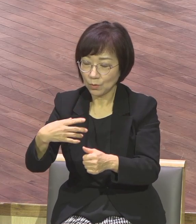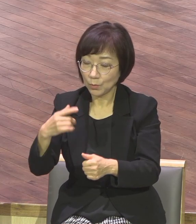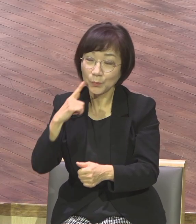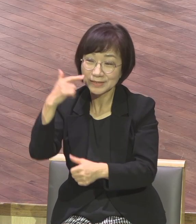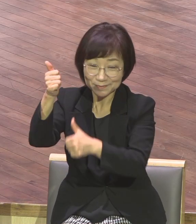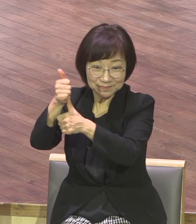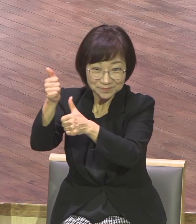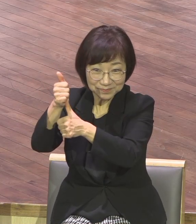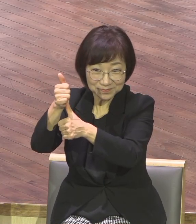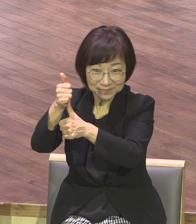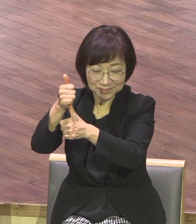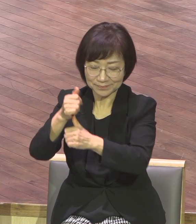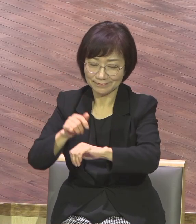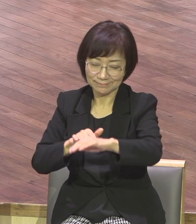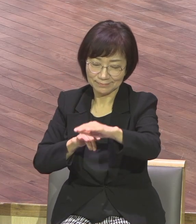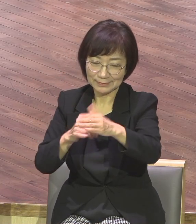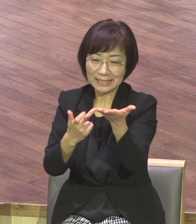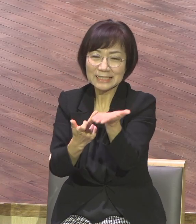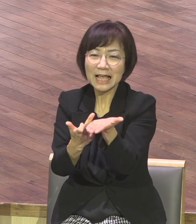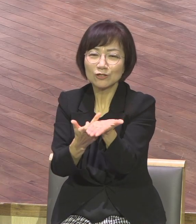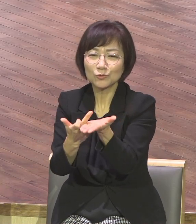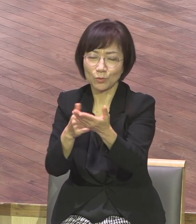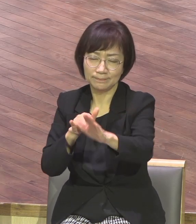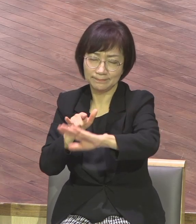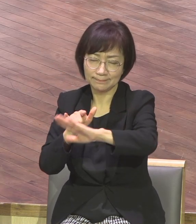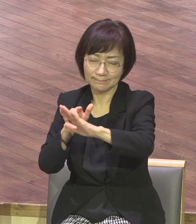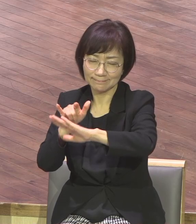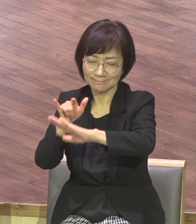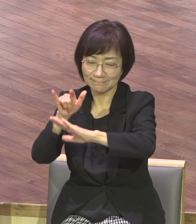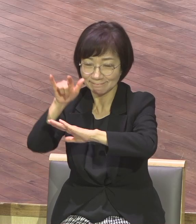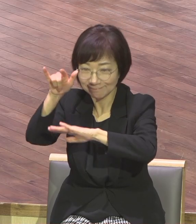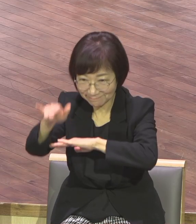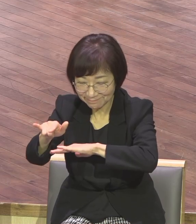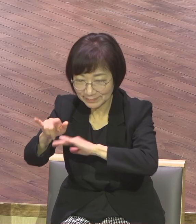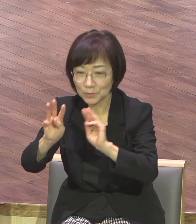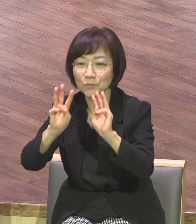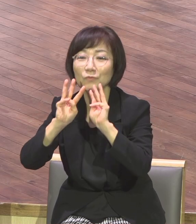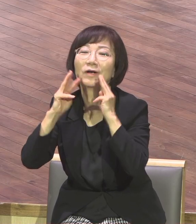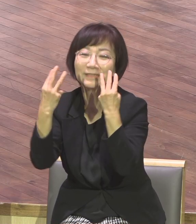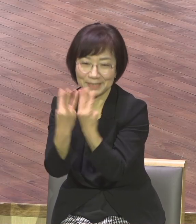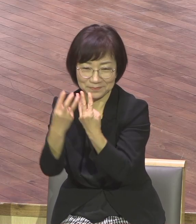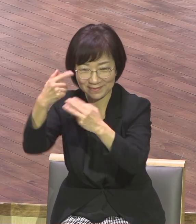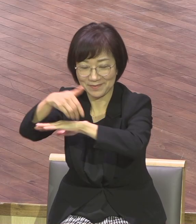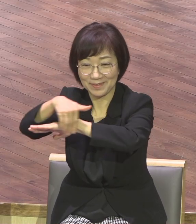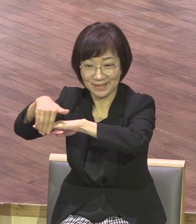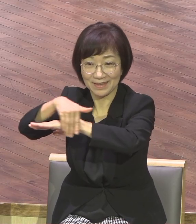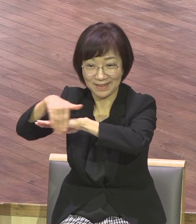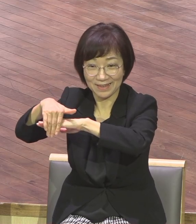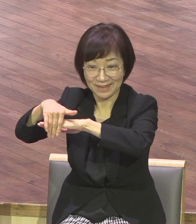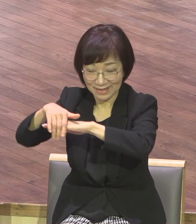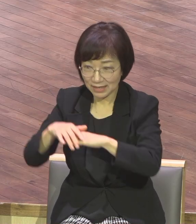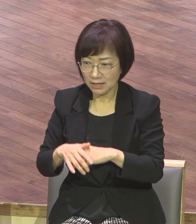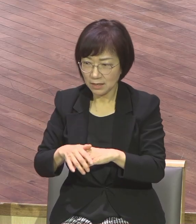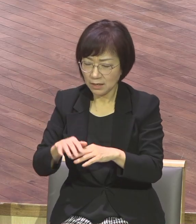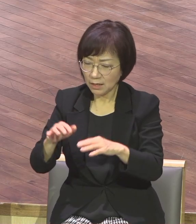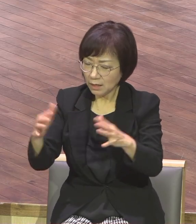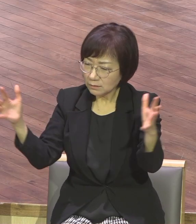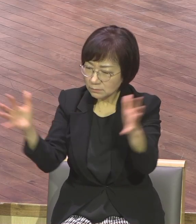원컷 사업을 합니다. 원컷 사업이 뭐냐? 원리스 워크 사업. 원리스 하나를 이루는 워크 사업을